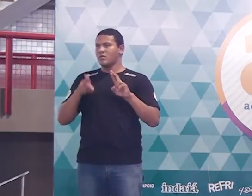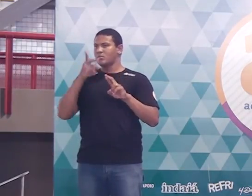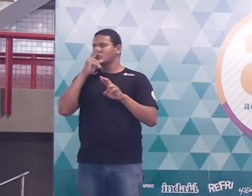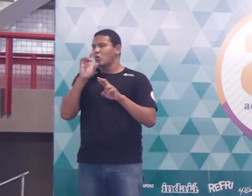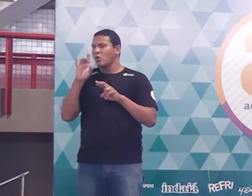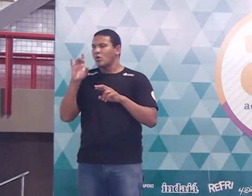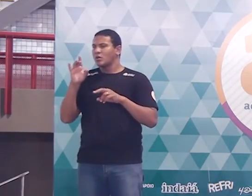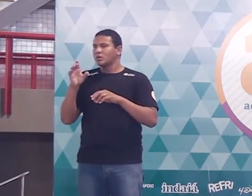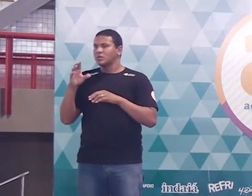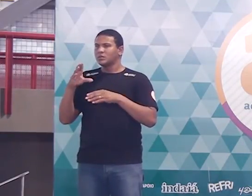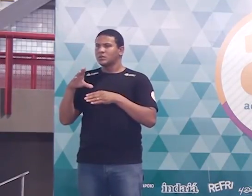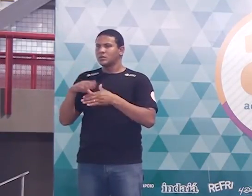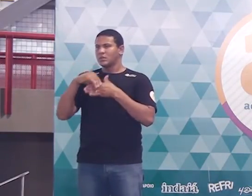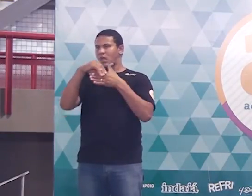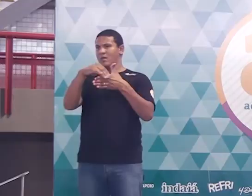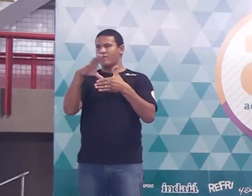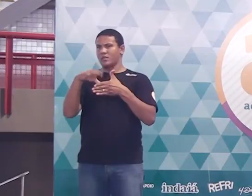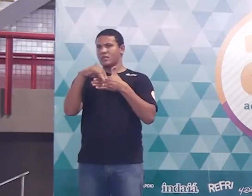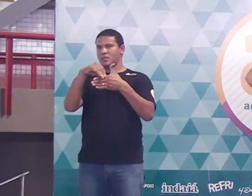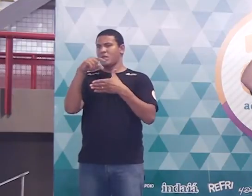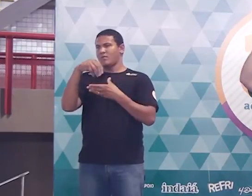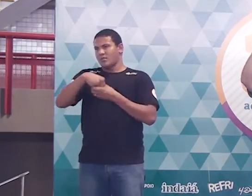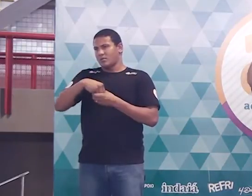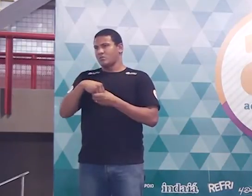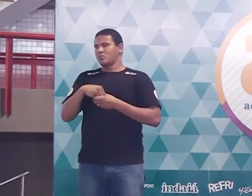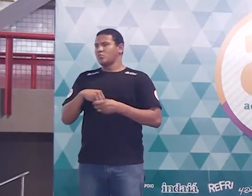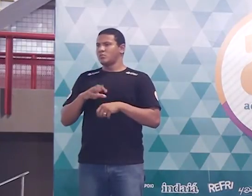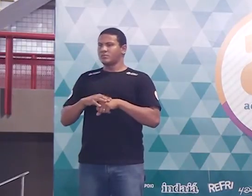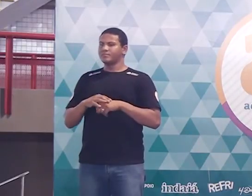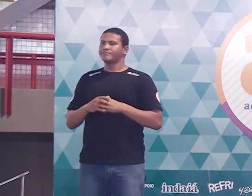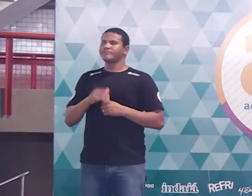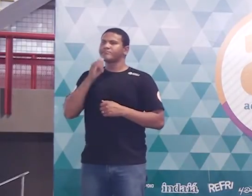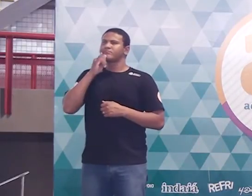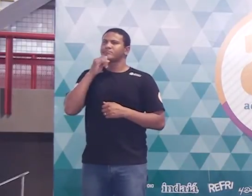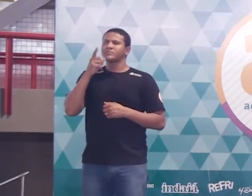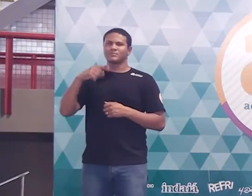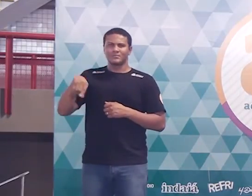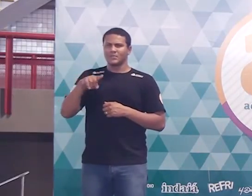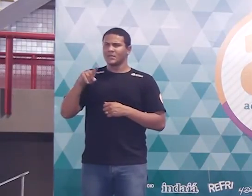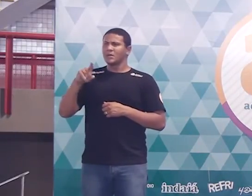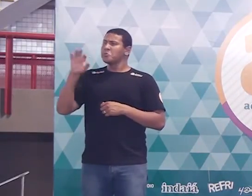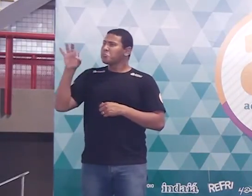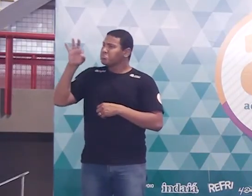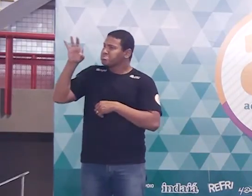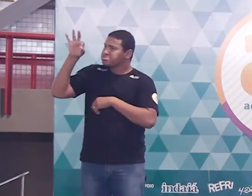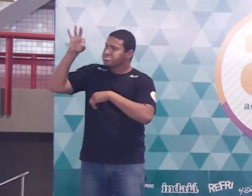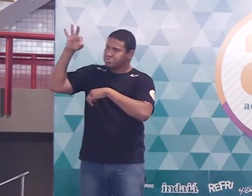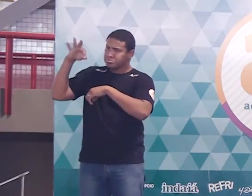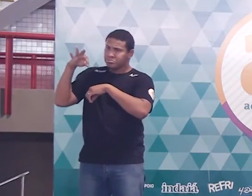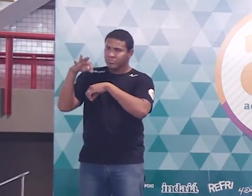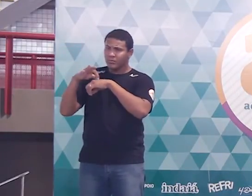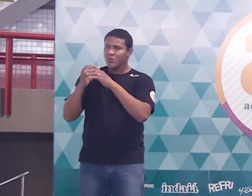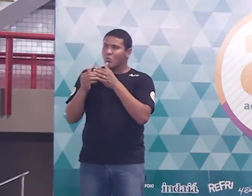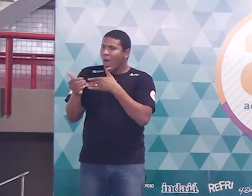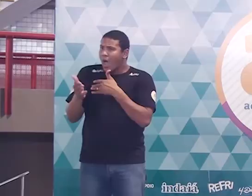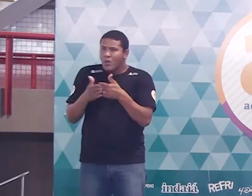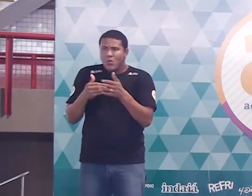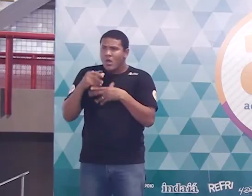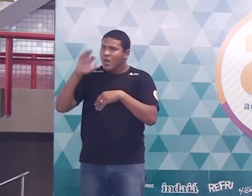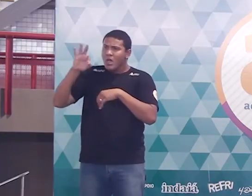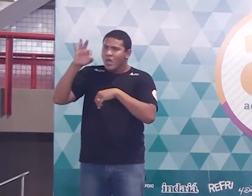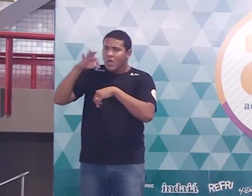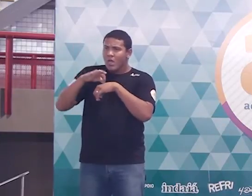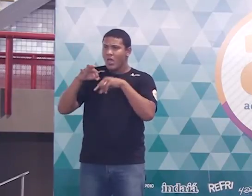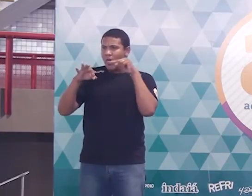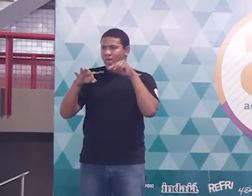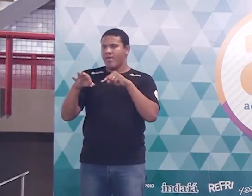certo? Todos os mosquitos, quem pica o humano, o vertebrado, é a